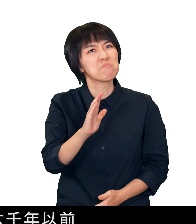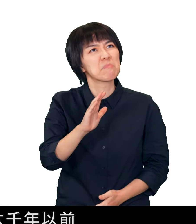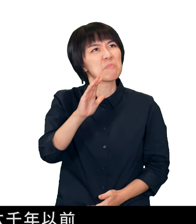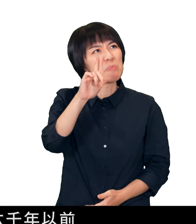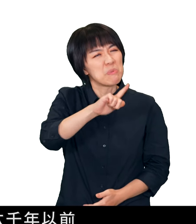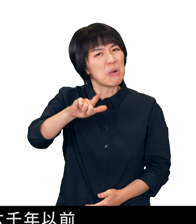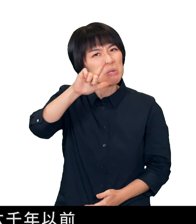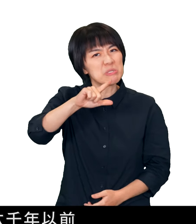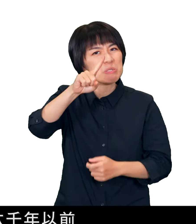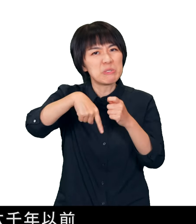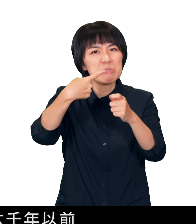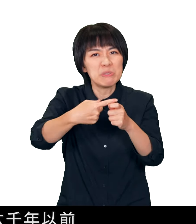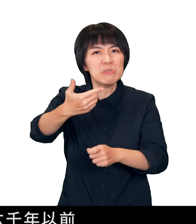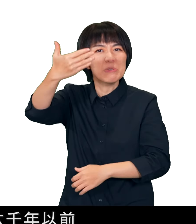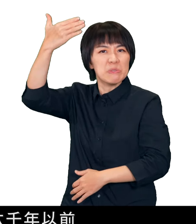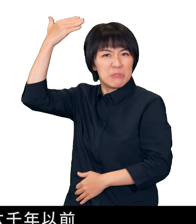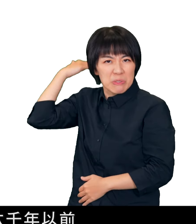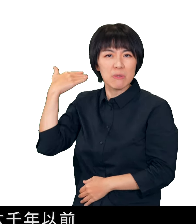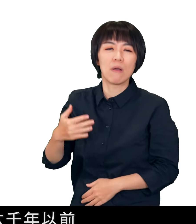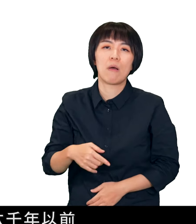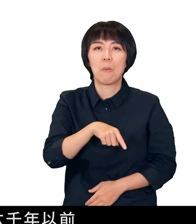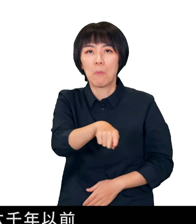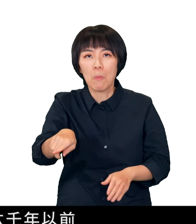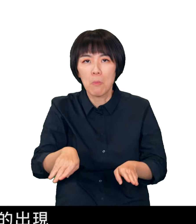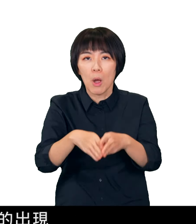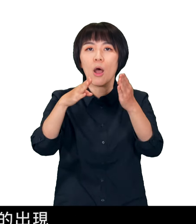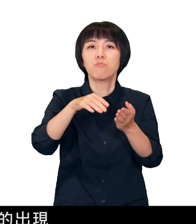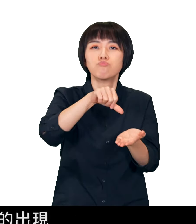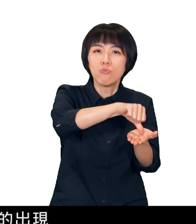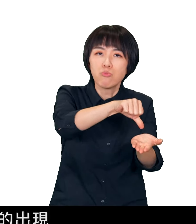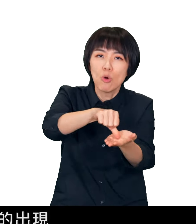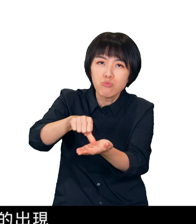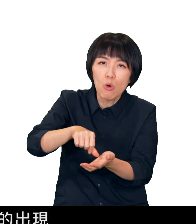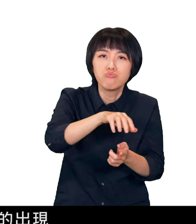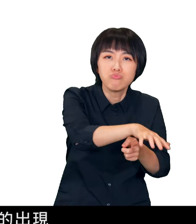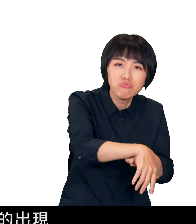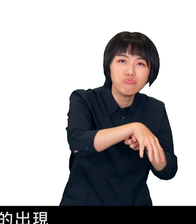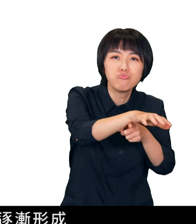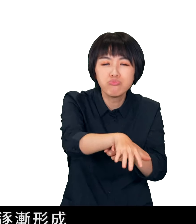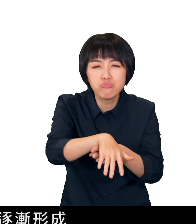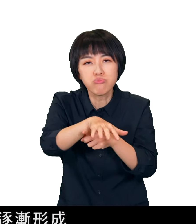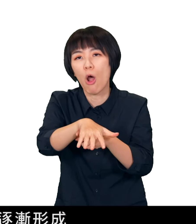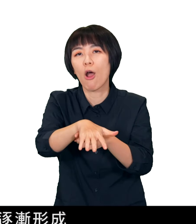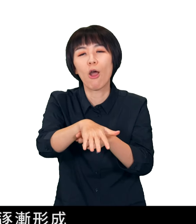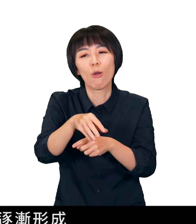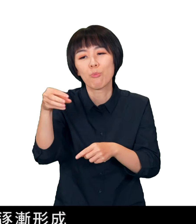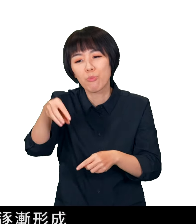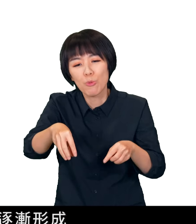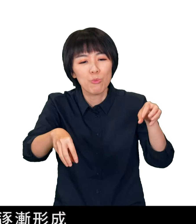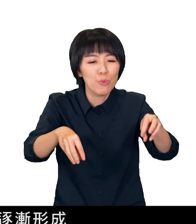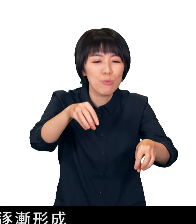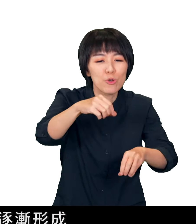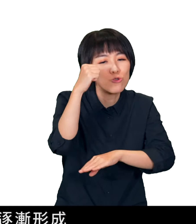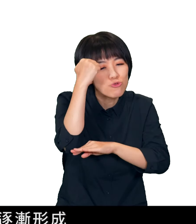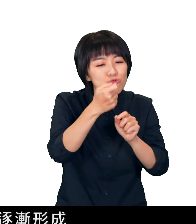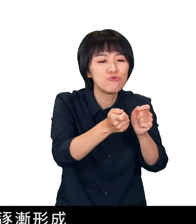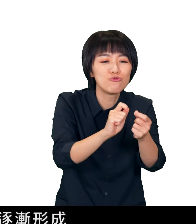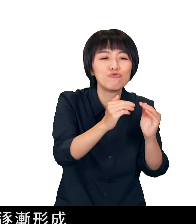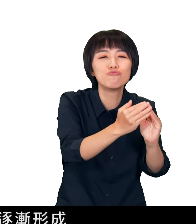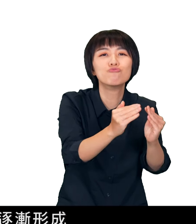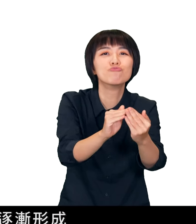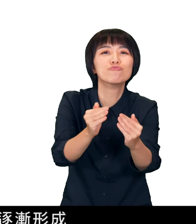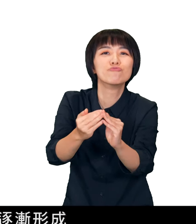大约在6000年以前，农业的出现使聚落逐渐形